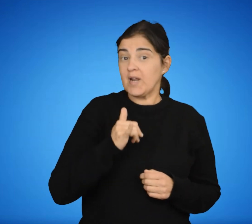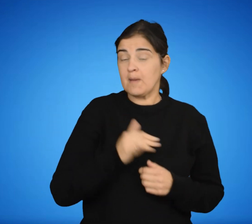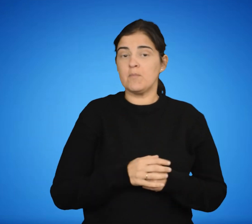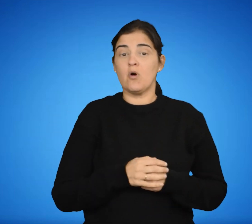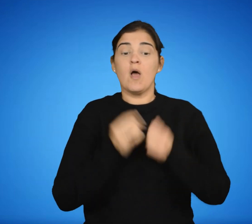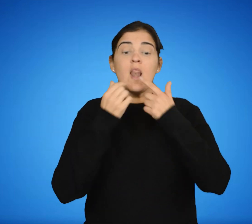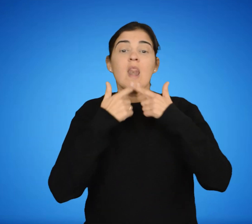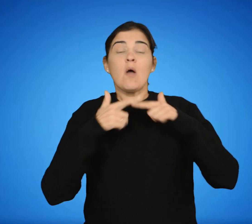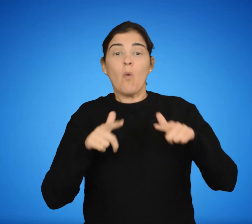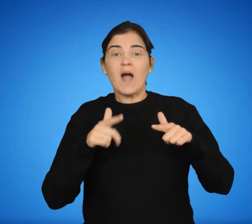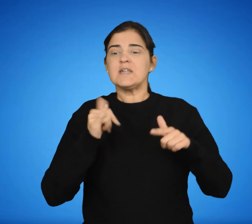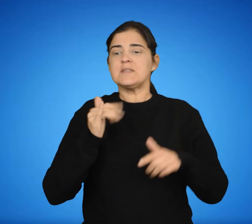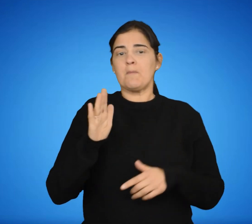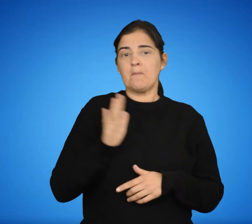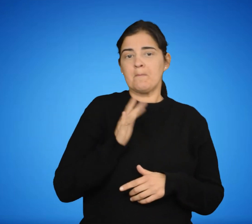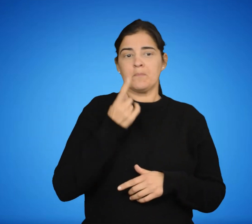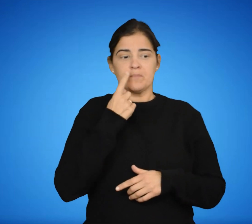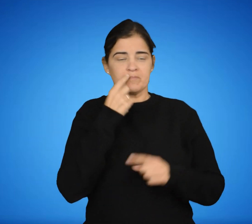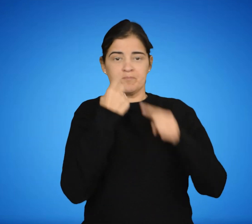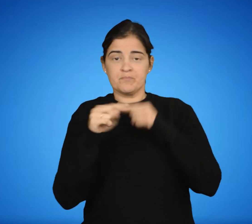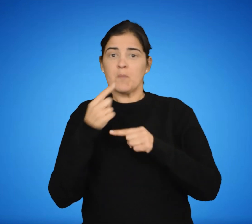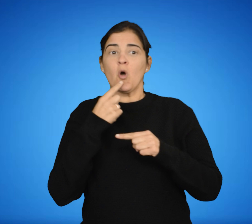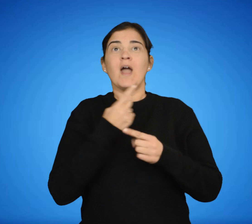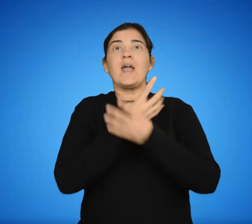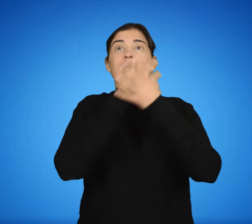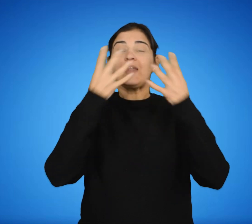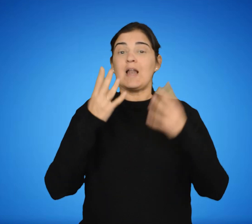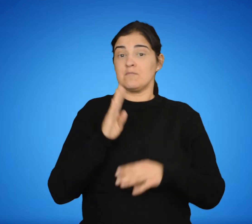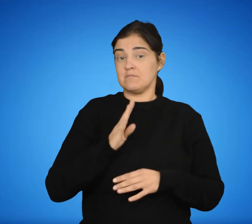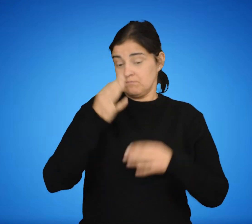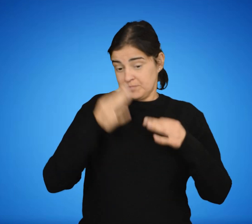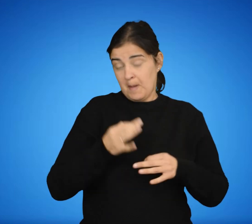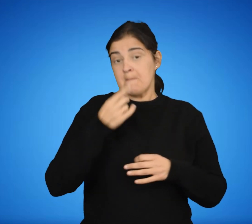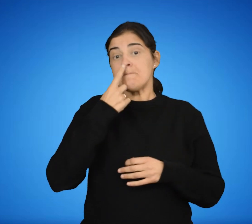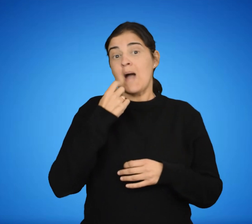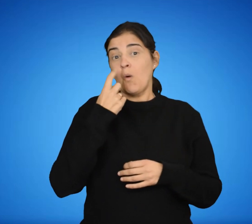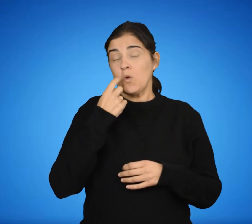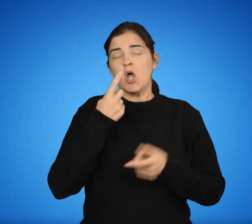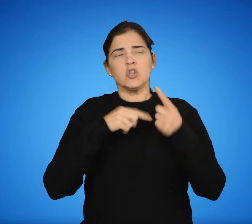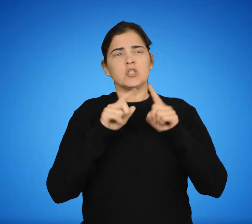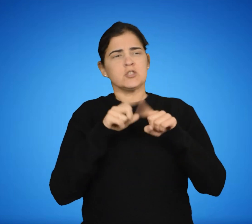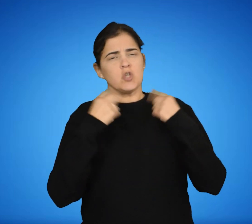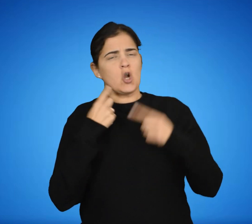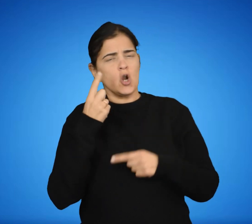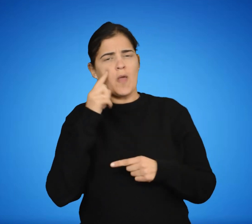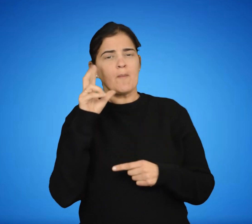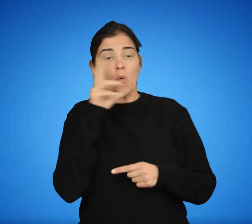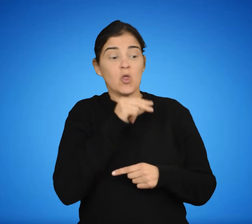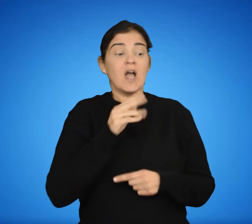Ejemplo, el lenguaje con género. Si el genérico de lo universal es el masculino, esto nos hace pensar sin darnos cuenta que lo